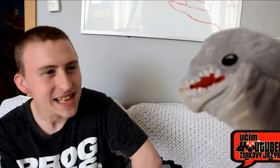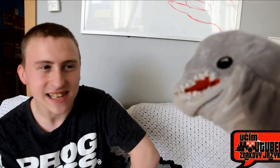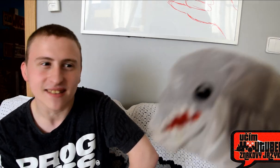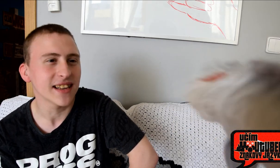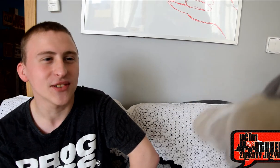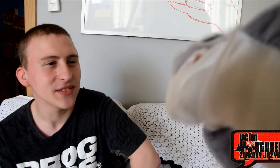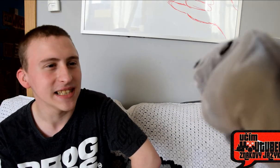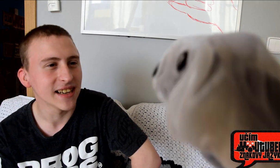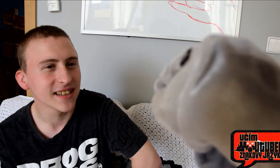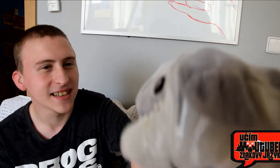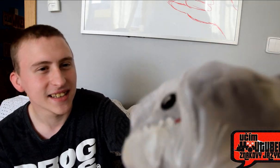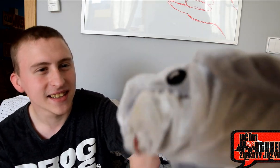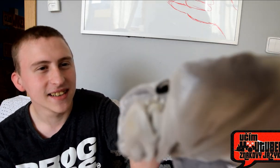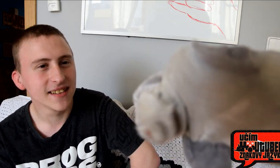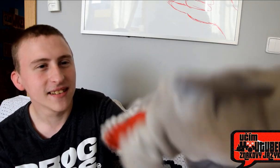pořádně, Adolfine.